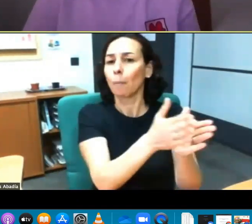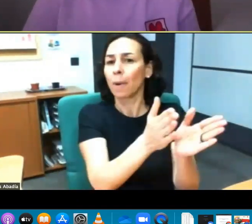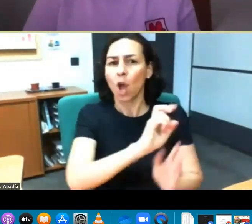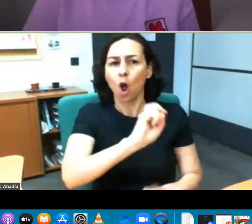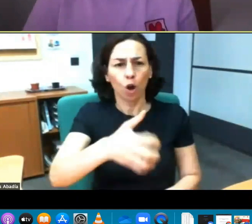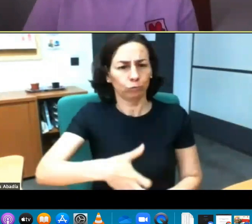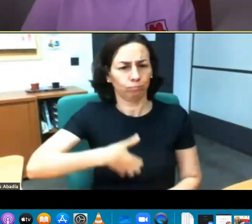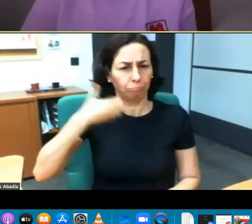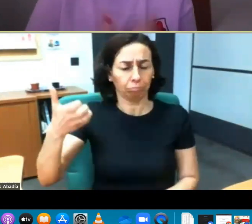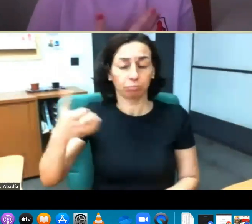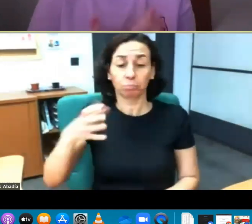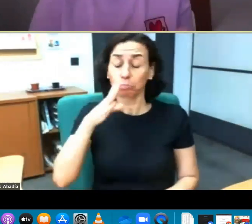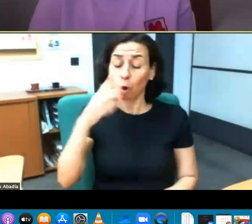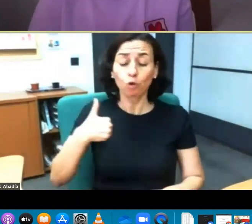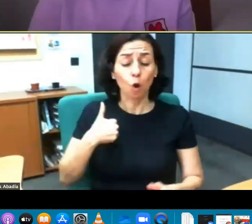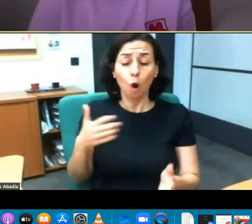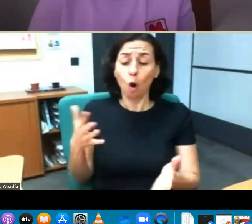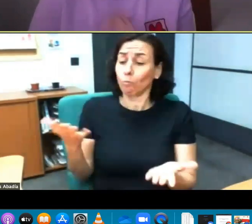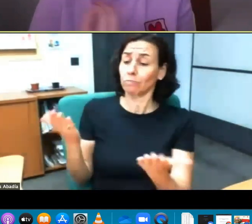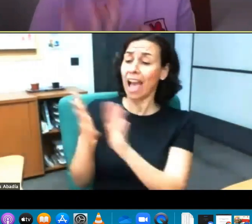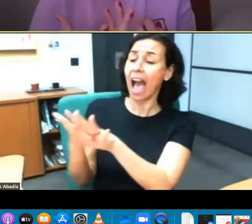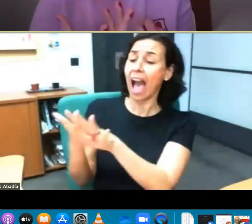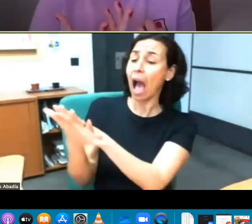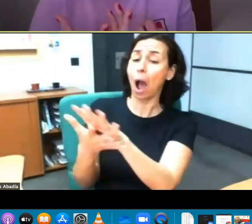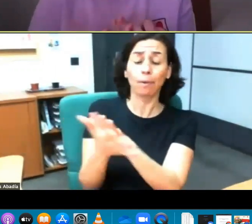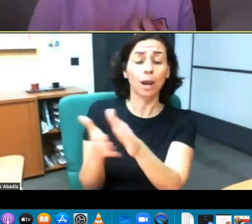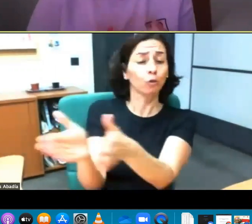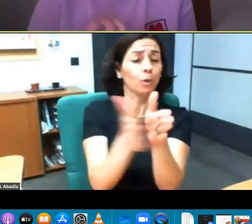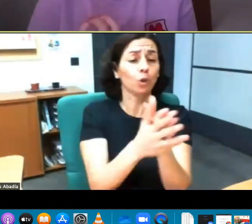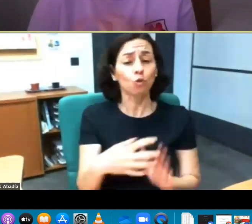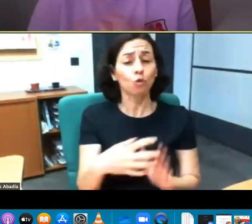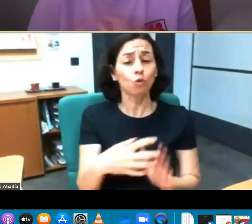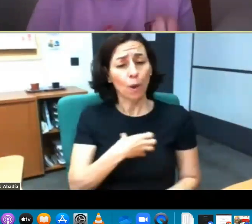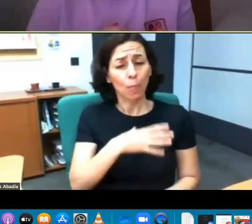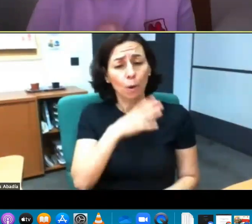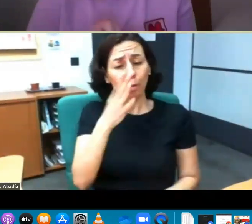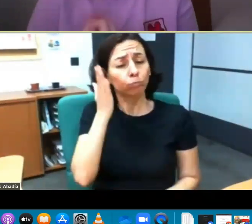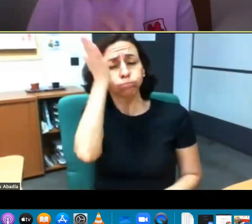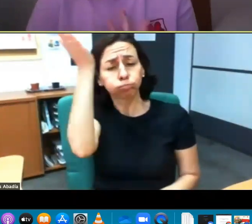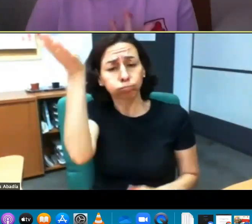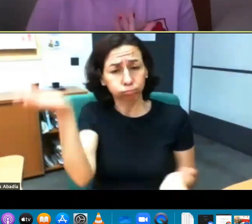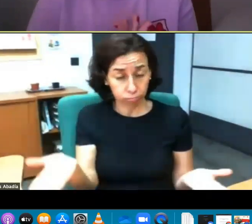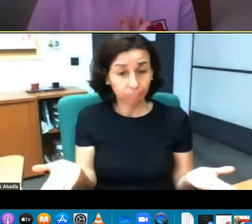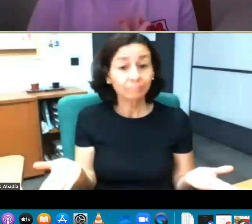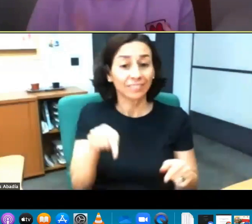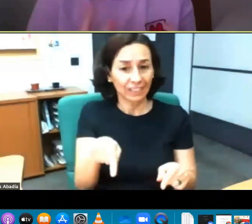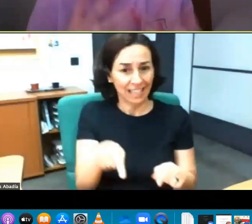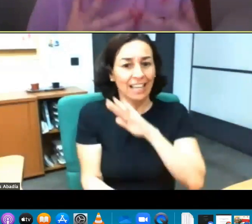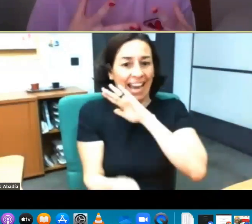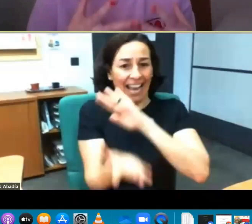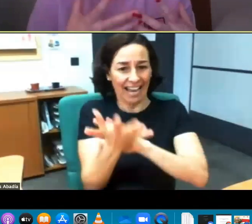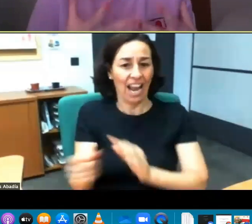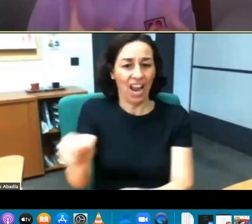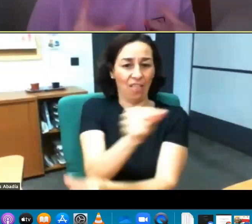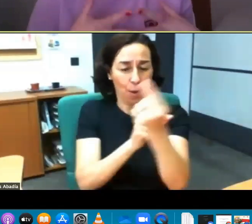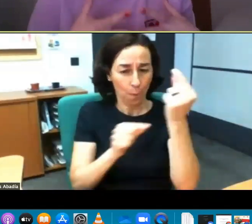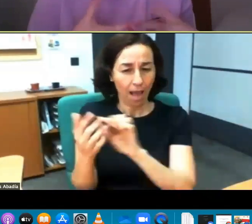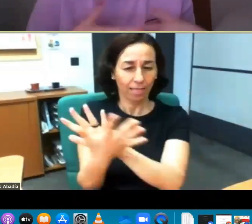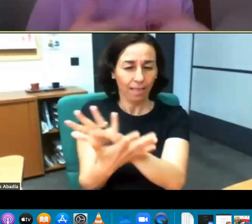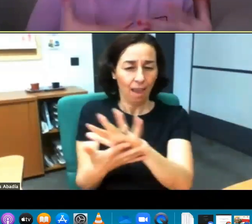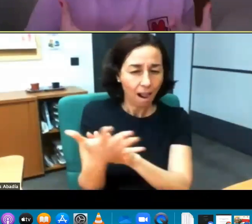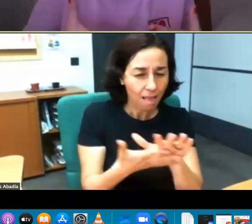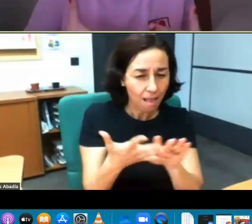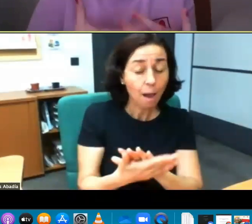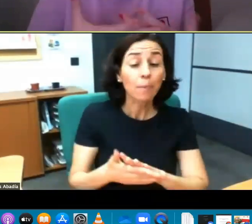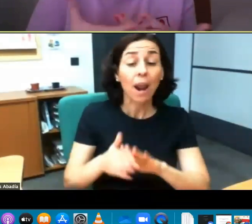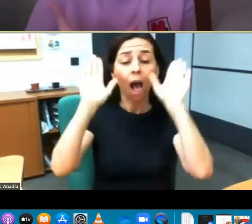mis compañeros, pero es precisamente eso lo que se pretende extraer, que genere debate y en todo momento llegar a una conclusión final